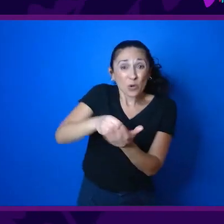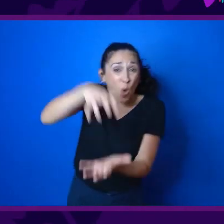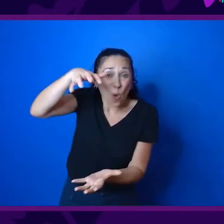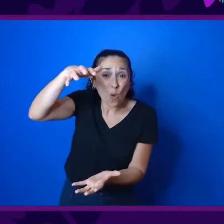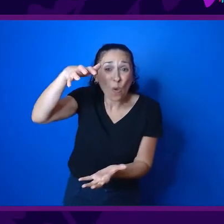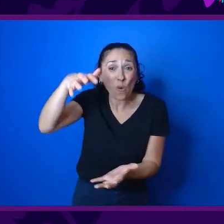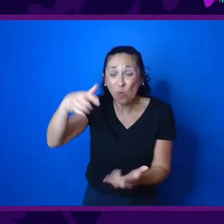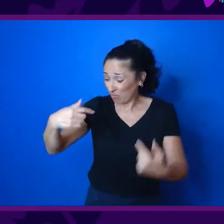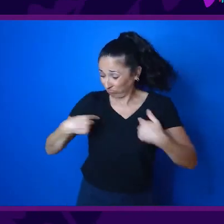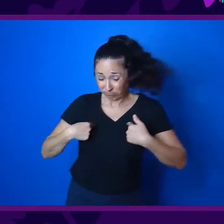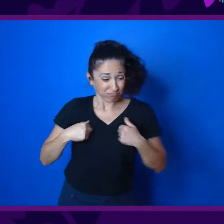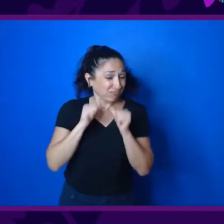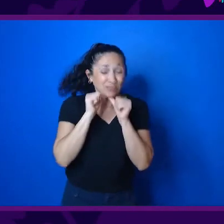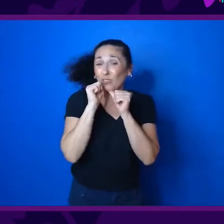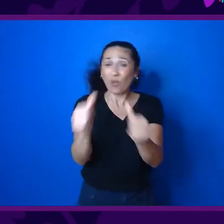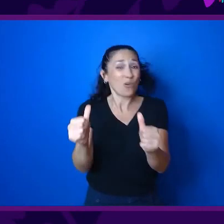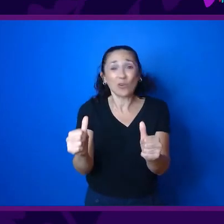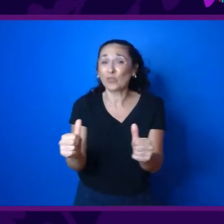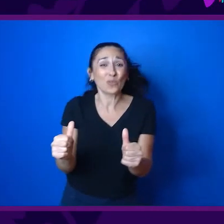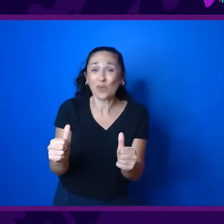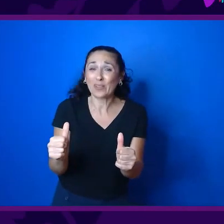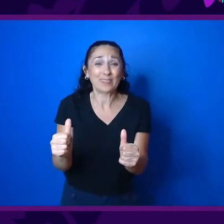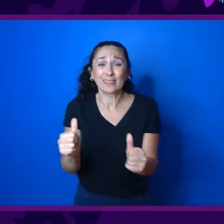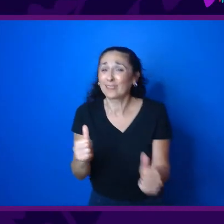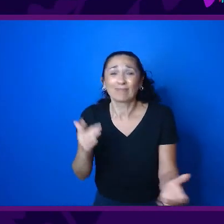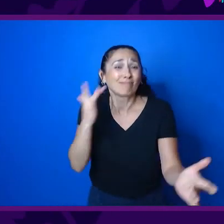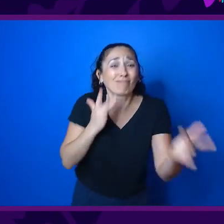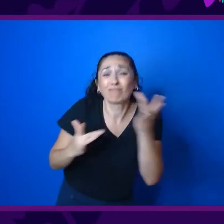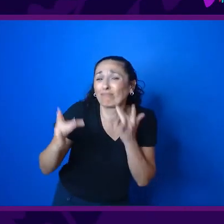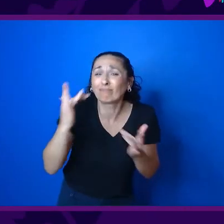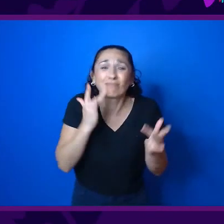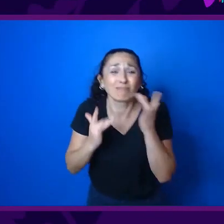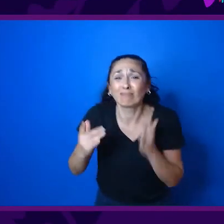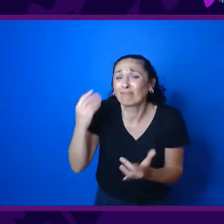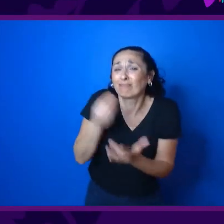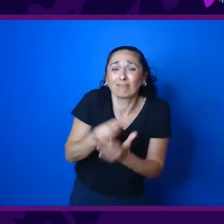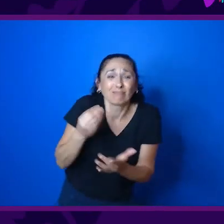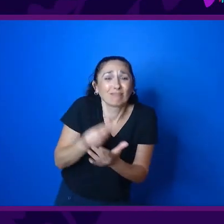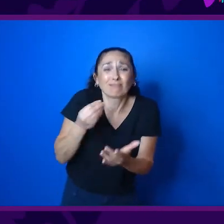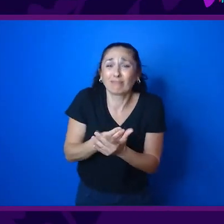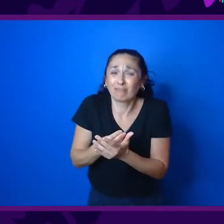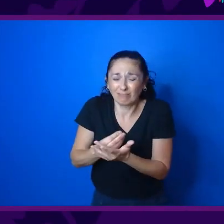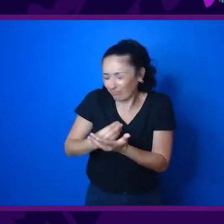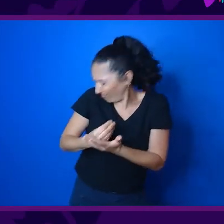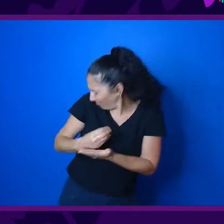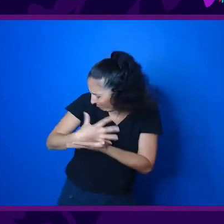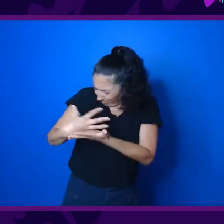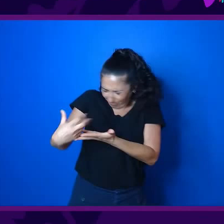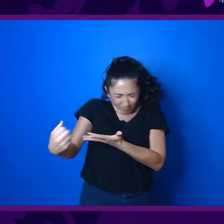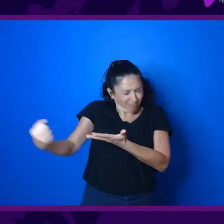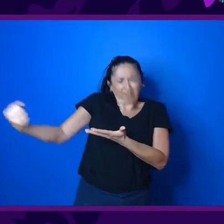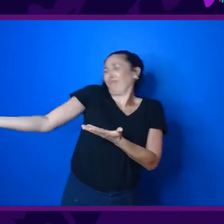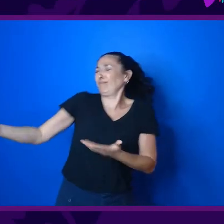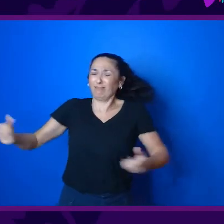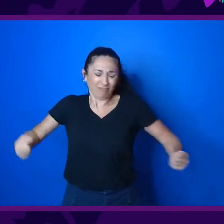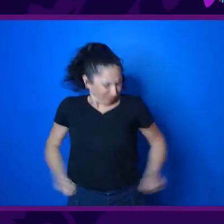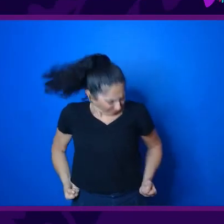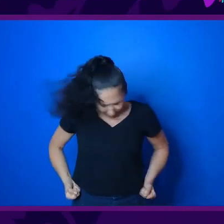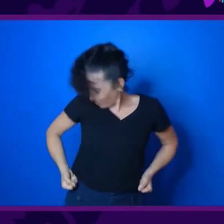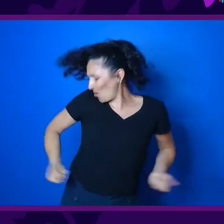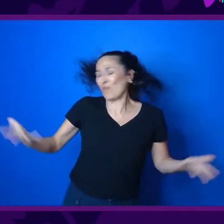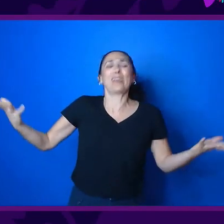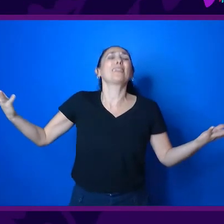Rico, no lo soy, lo poquito que yo tengo. Lo poquito que yo tengo. El dinero no